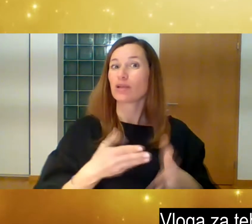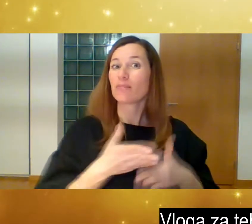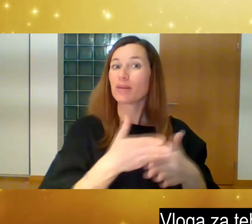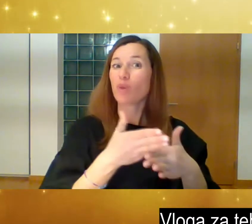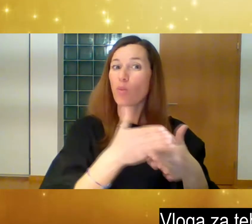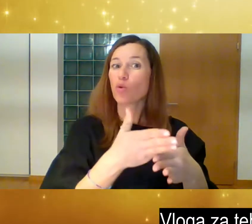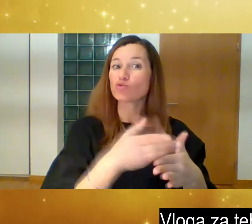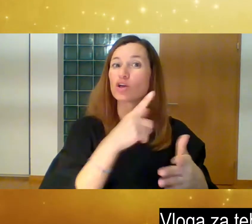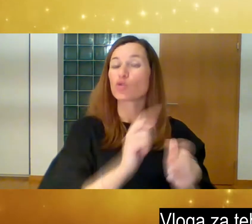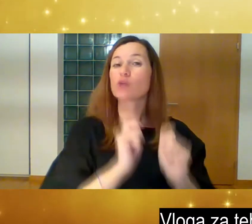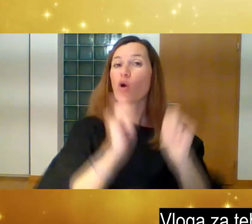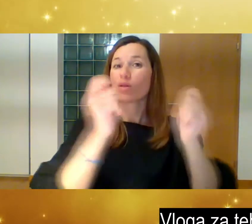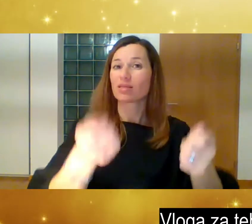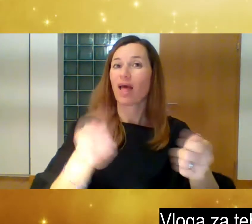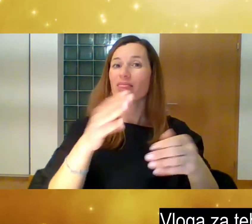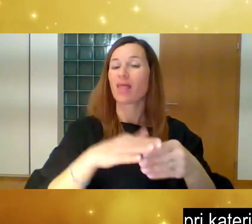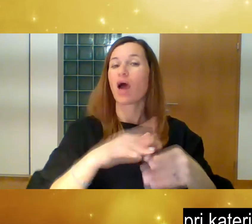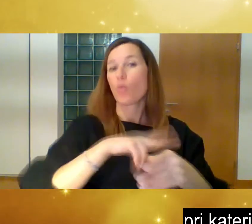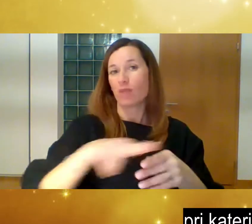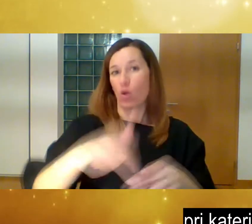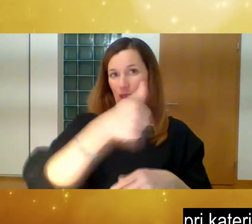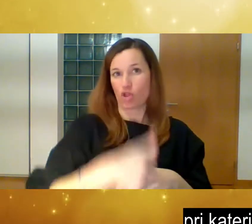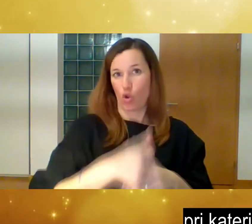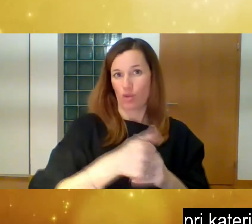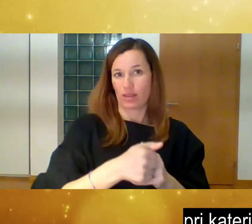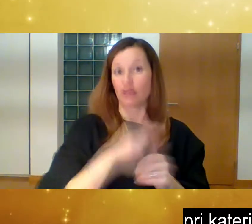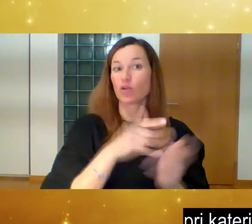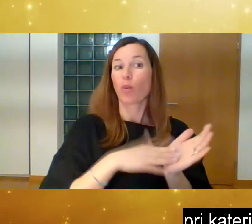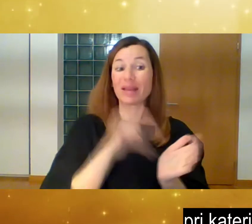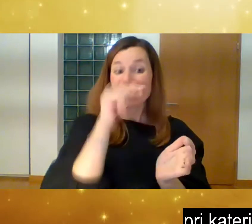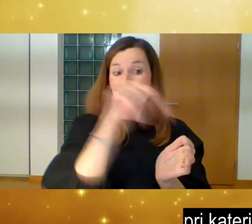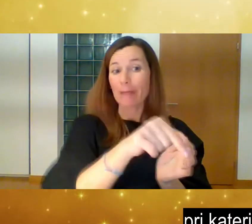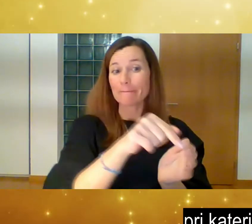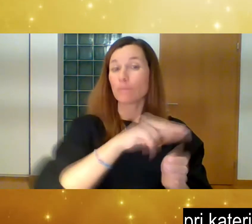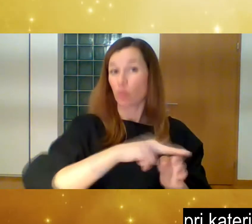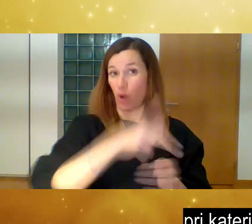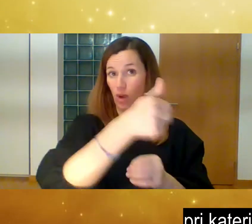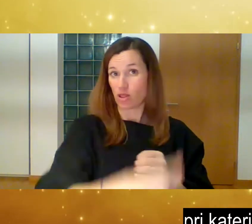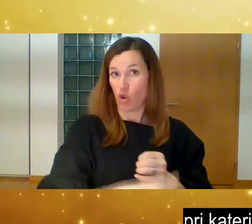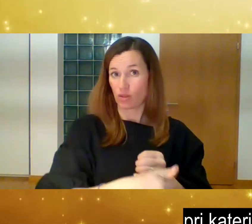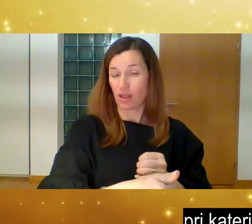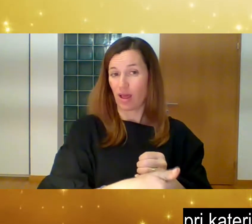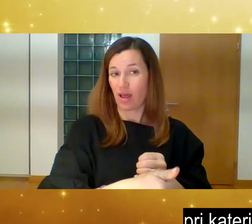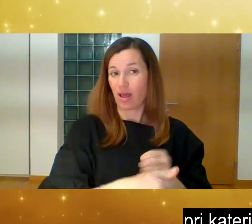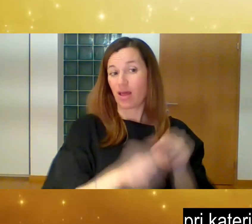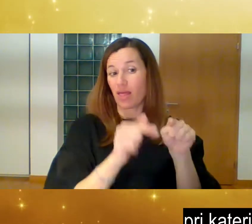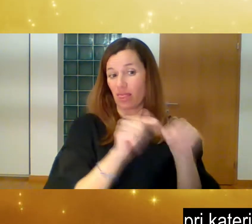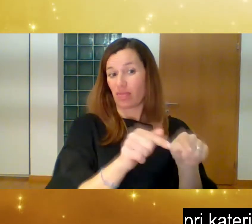odda na upravni enoti. To se pravi na tisti upravni enoti, pri kateri pač